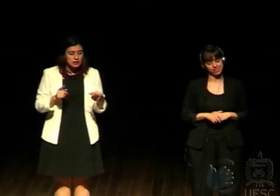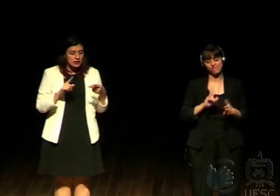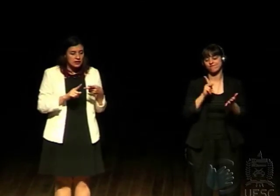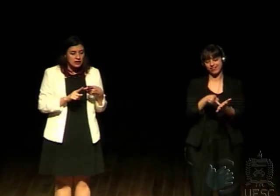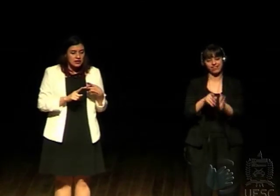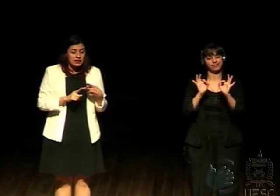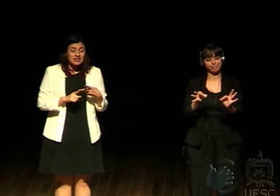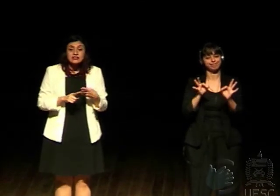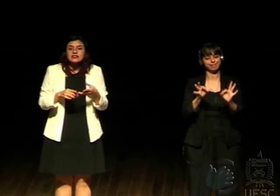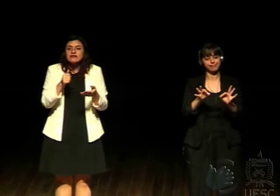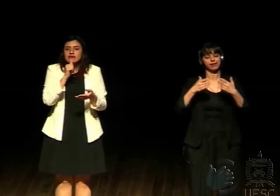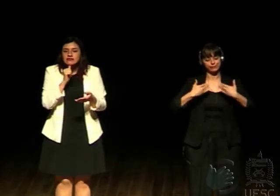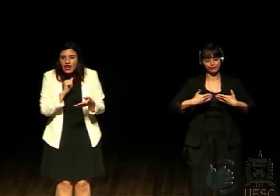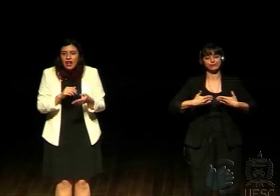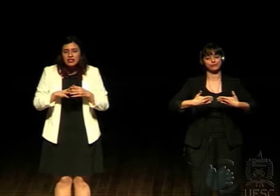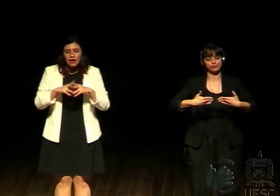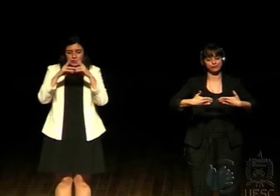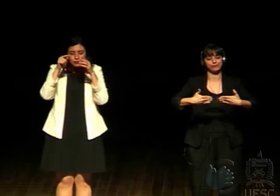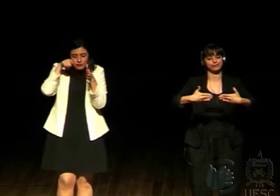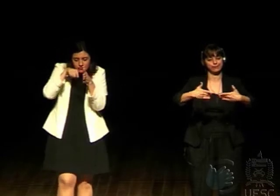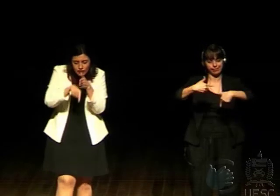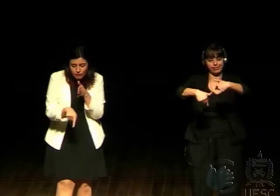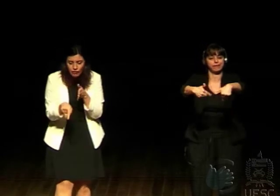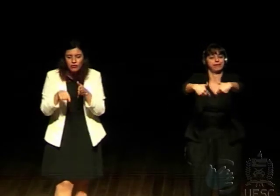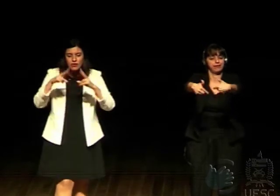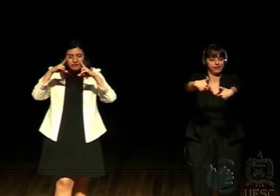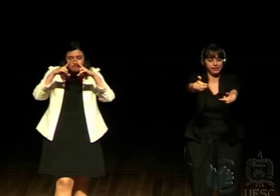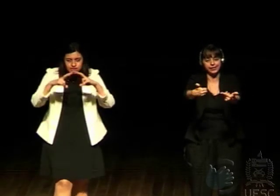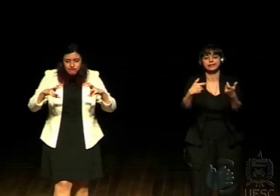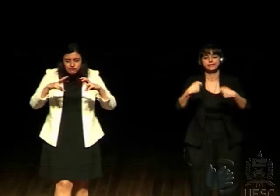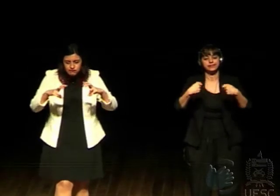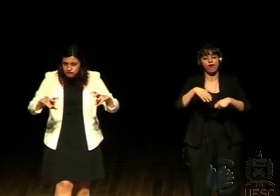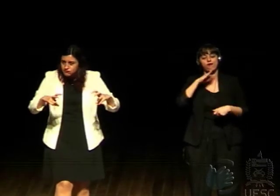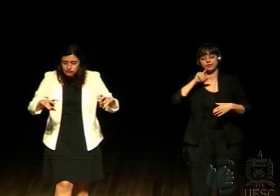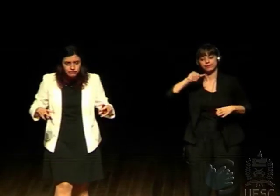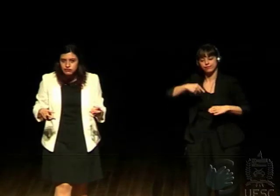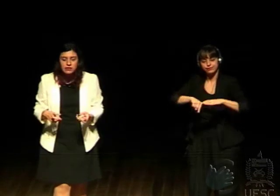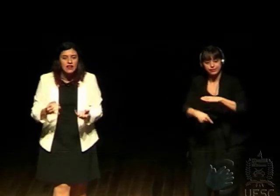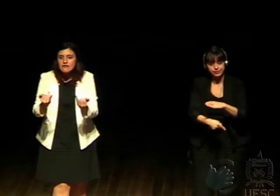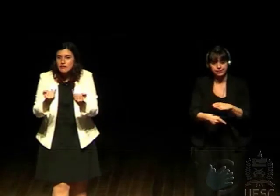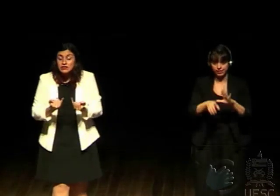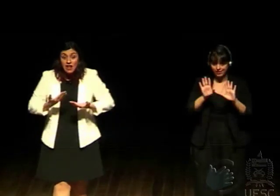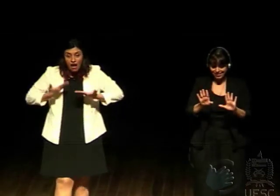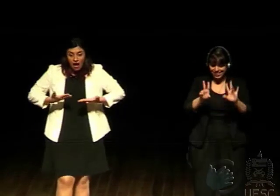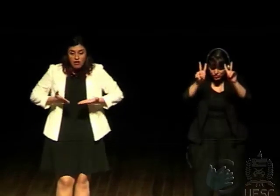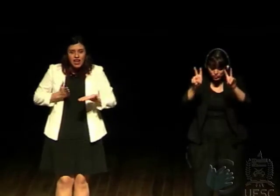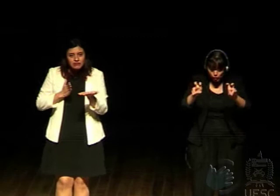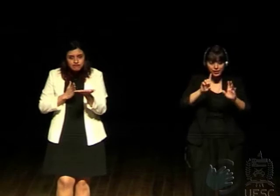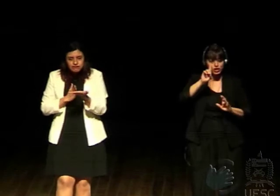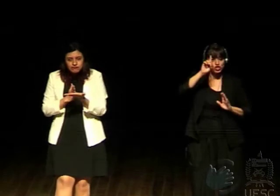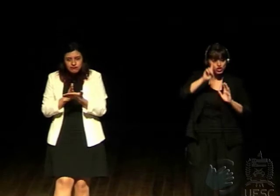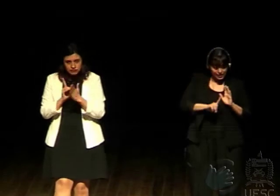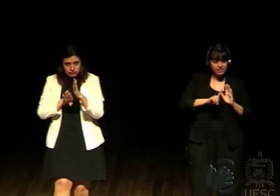La verdad es que falta mucho por avanzar, por conocer y profundizar respecto de los derechos lingüísticos de las